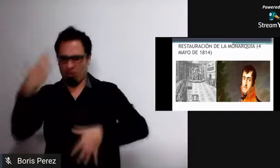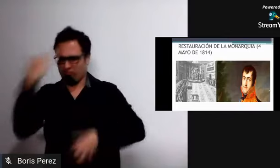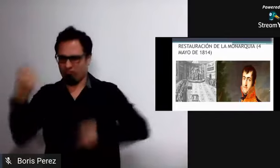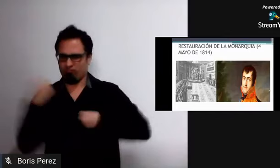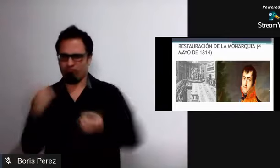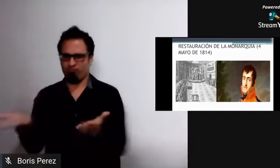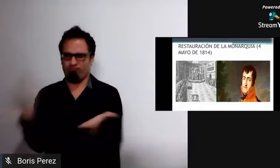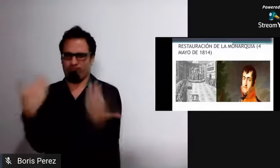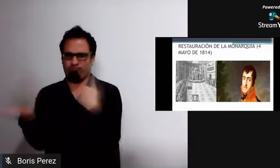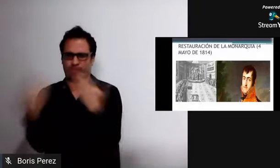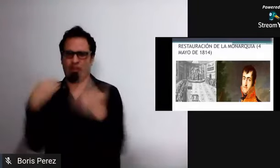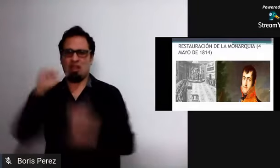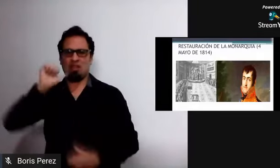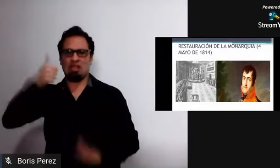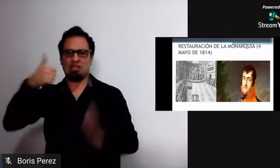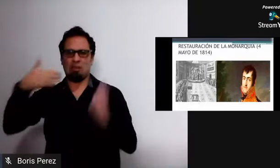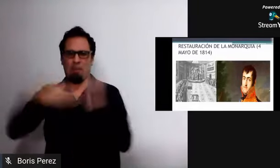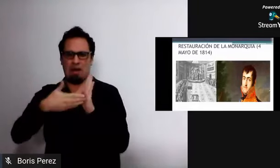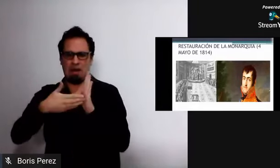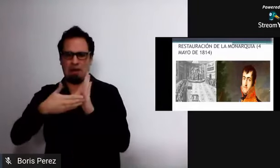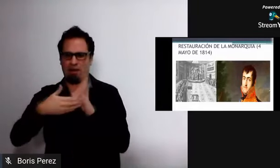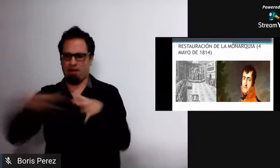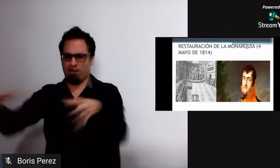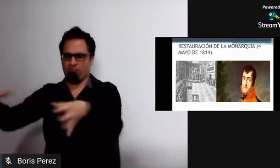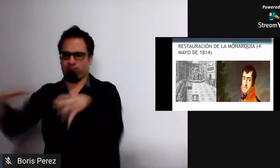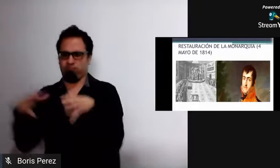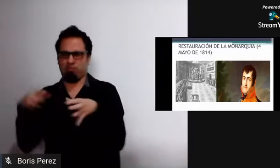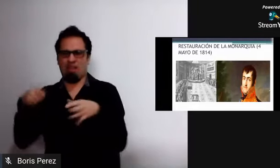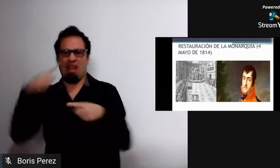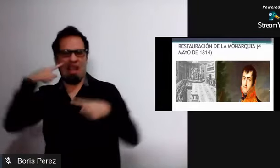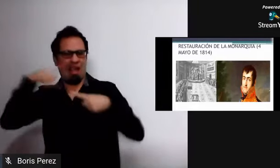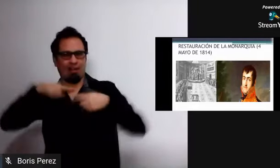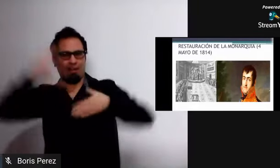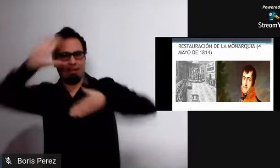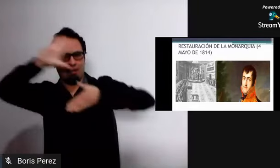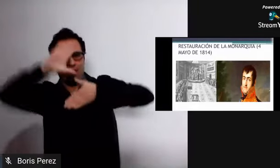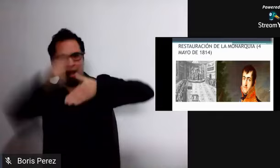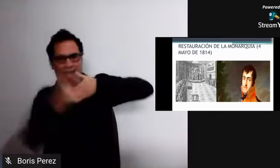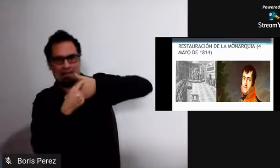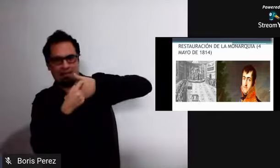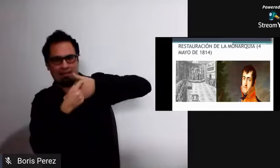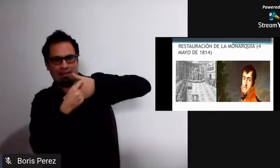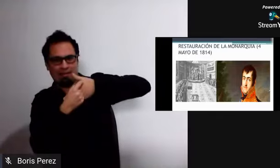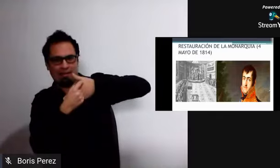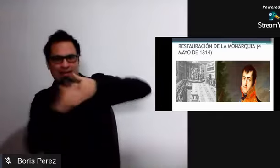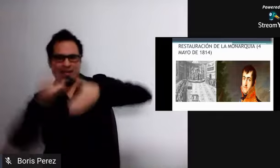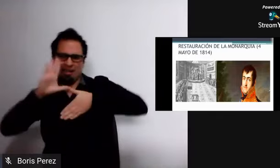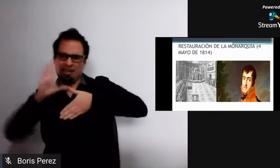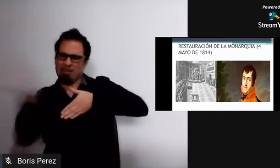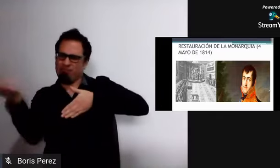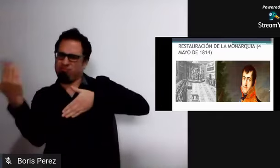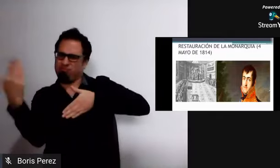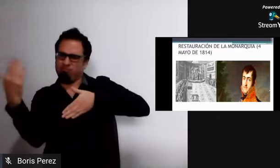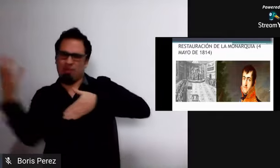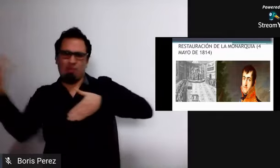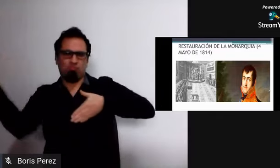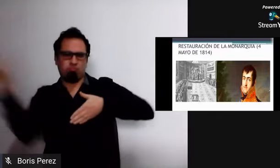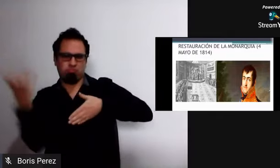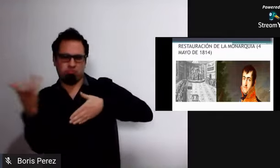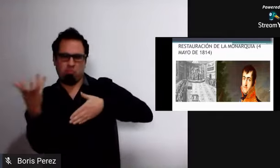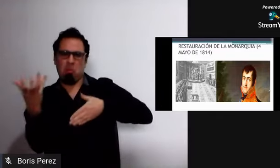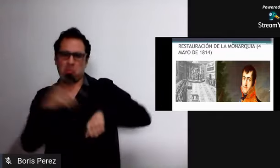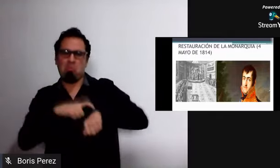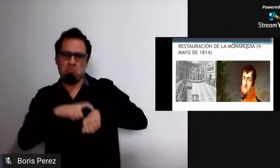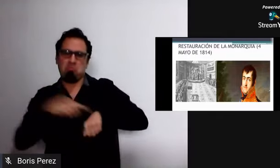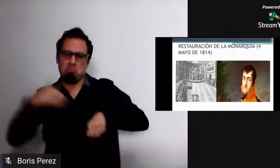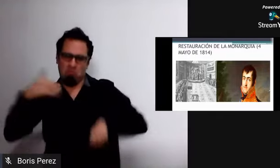corona española, empezaron a retomar sus batallas y sus luchas, reunieron, sin embargo, los que estaban